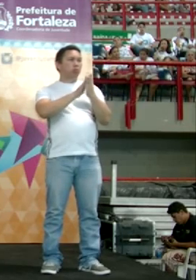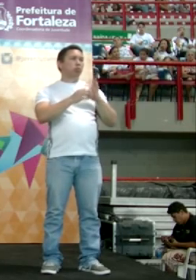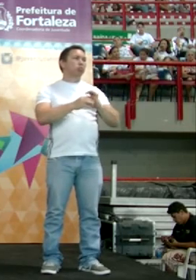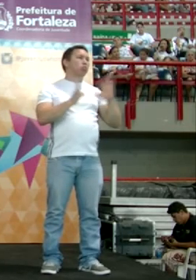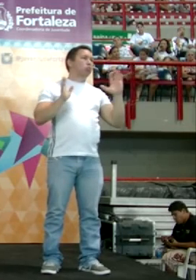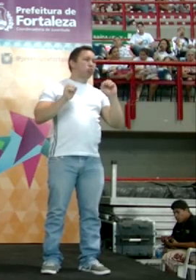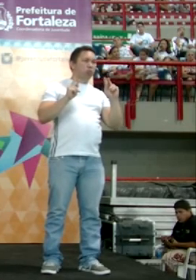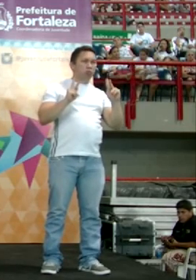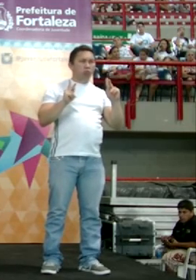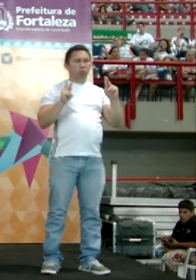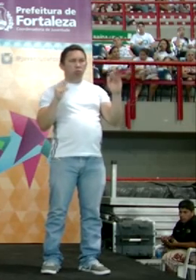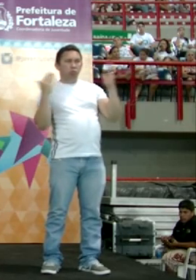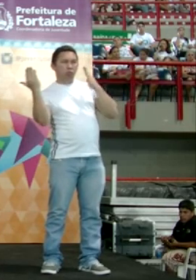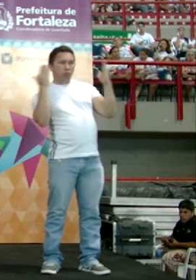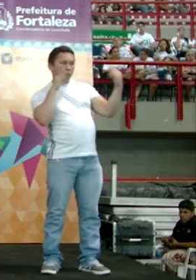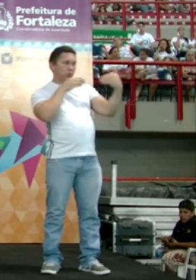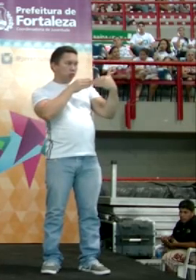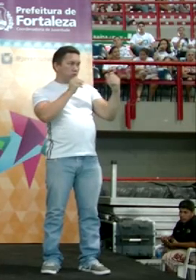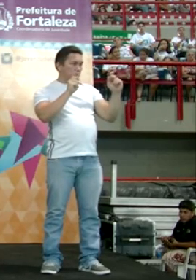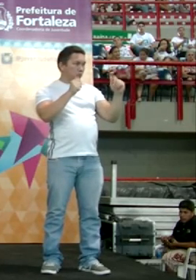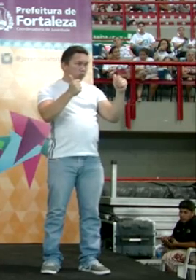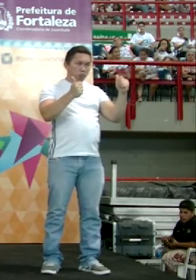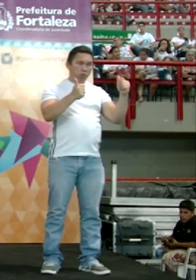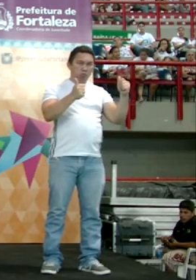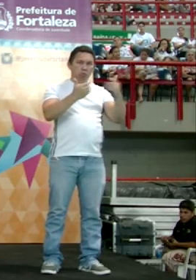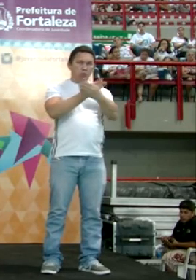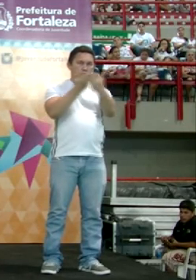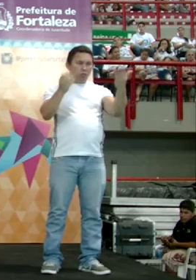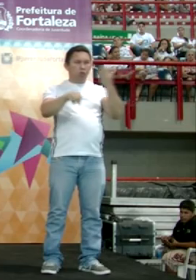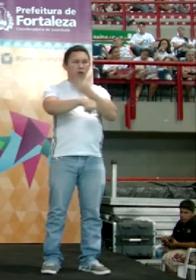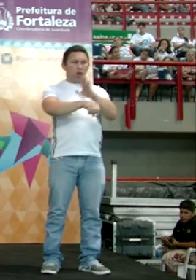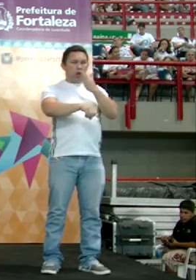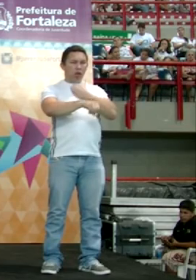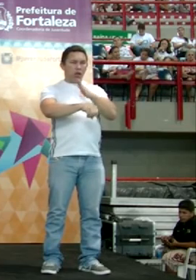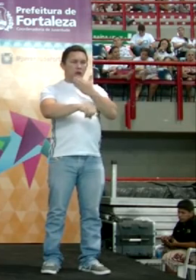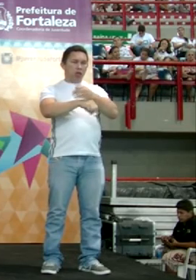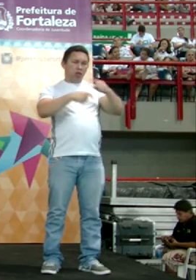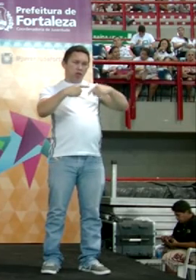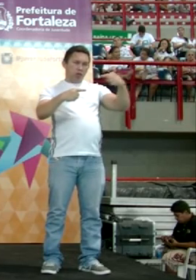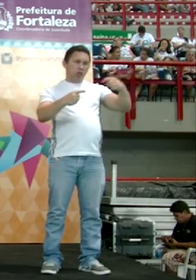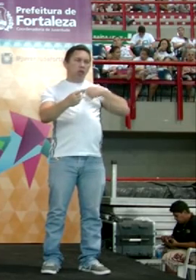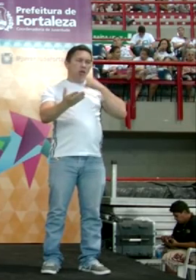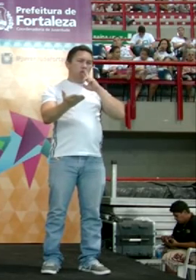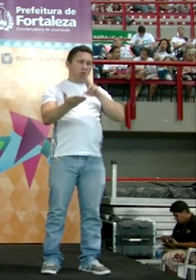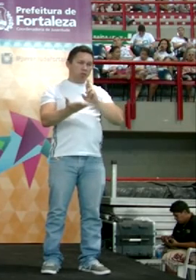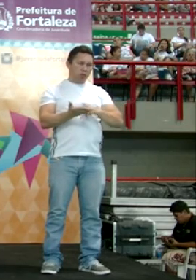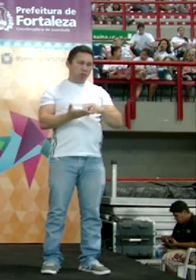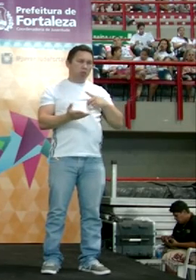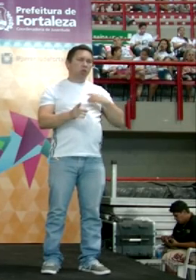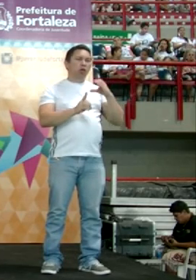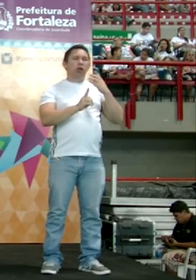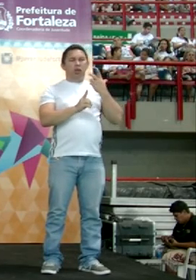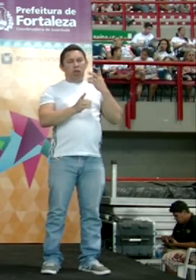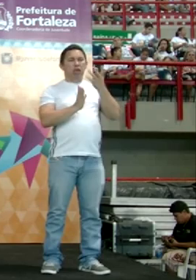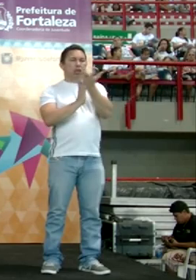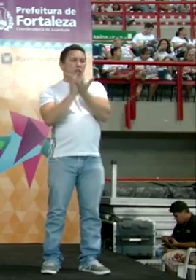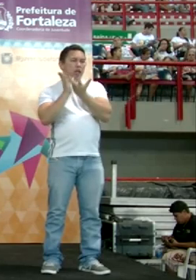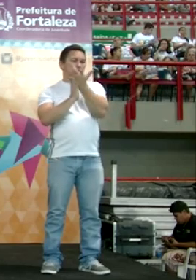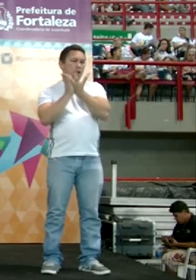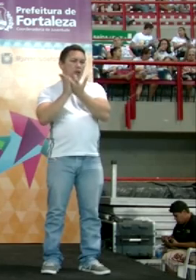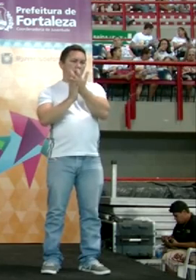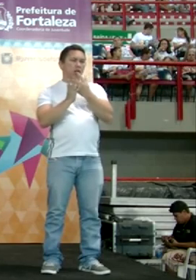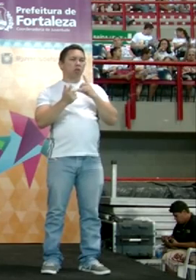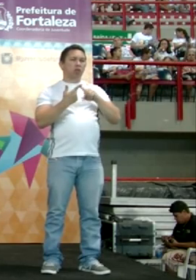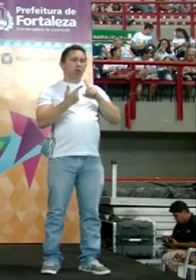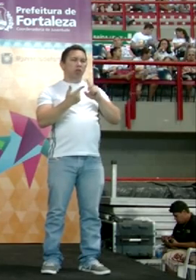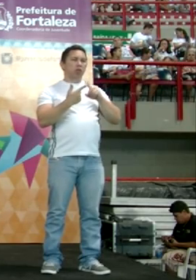aqui uns minutinhos, aí eu posso tirar as dúvidas também, tá joia? Façam os exercícios da apostila, tá? Tem os gabaritos aí para vocês. O